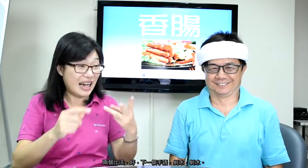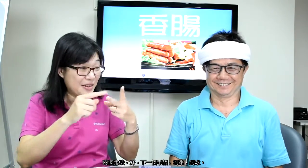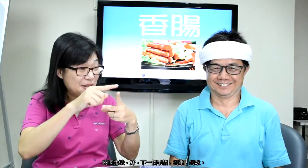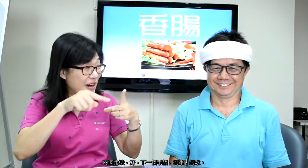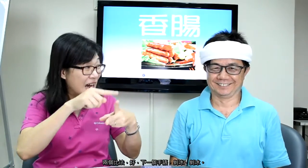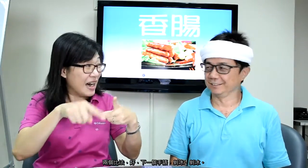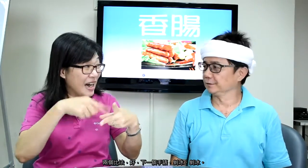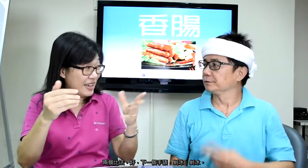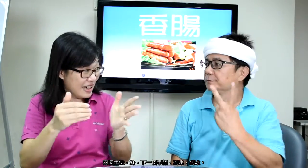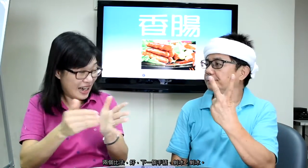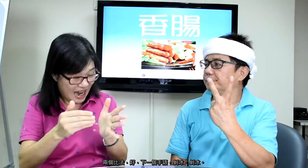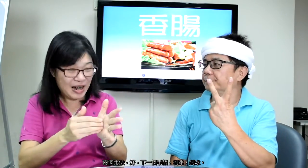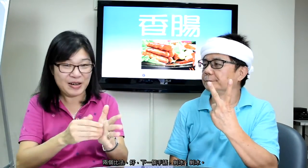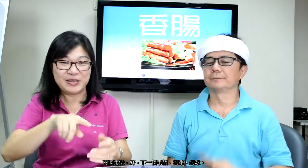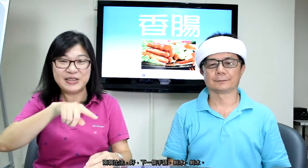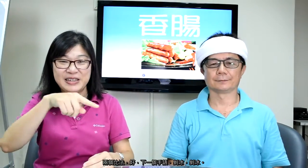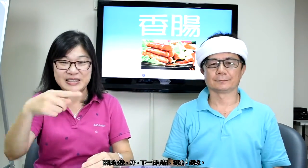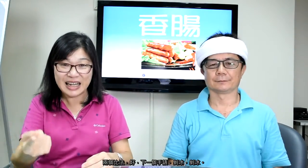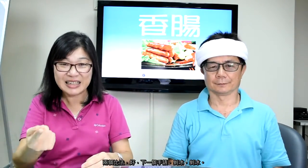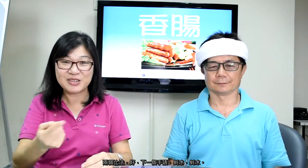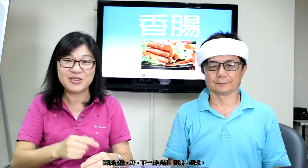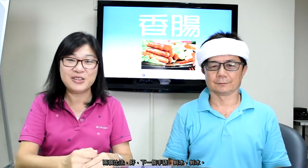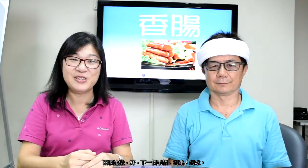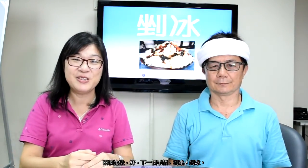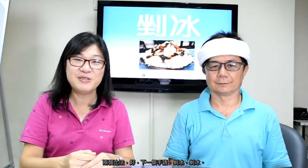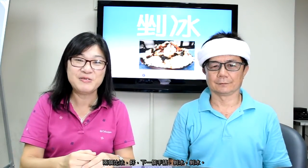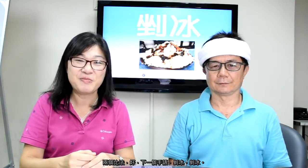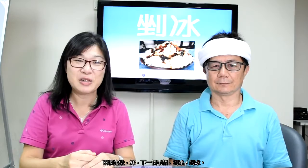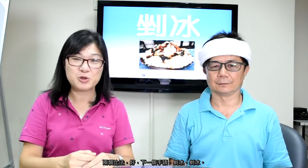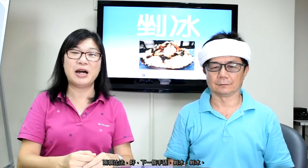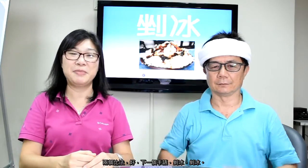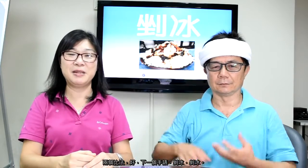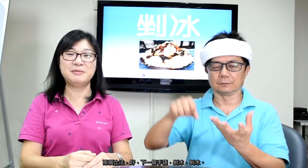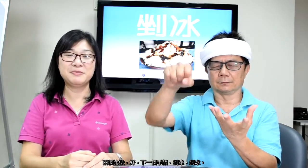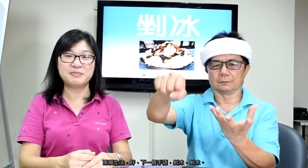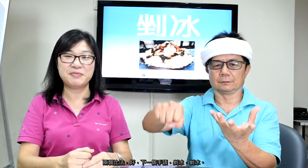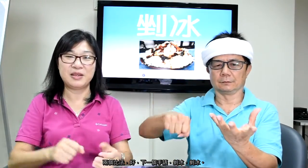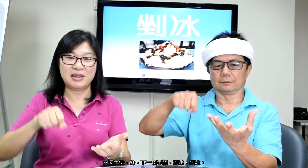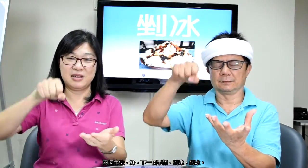两个笔法，好，下一个手语，串冰，